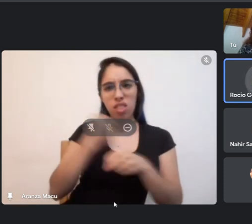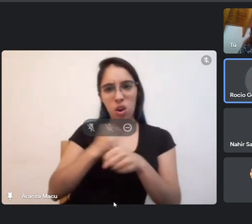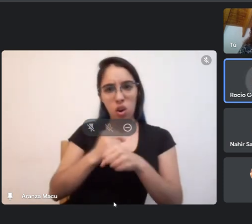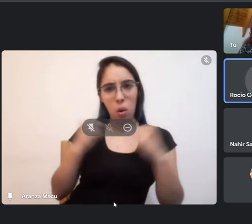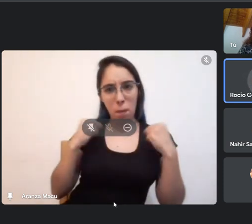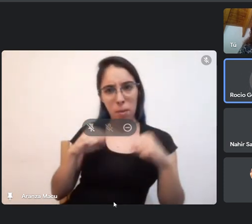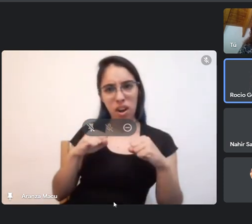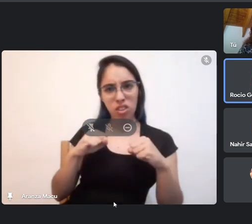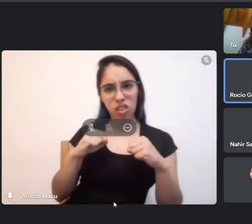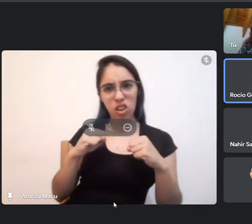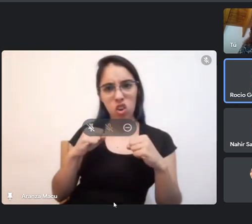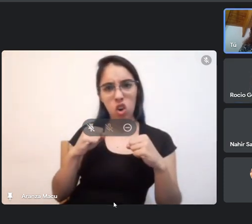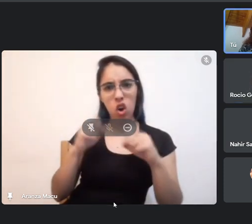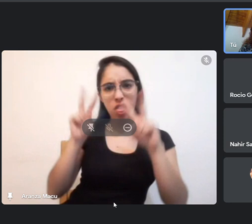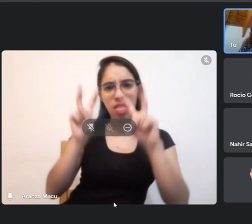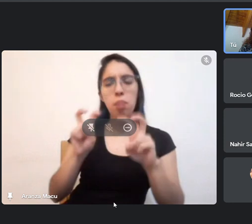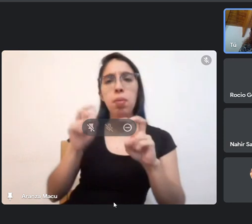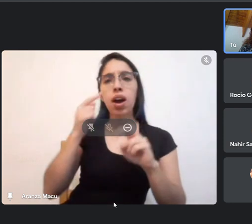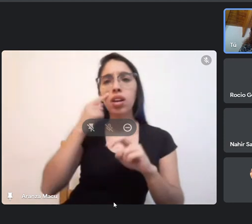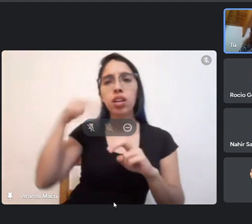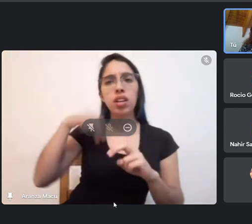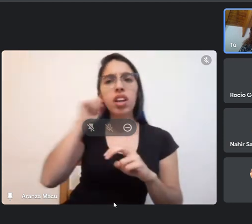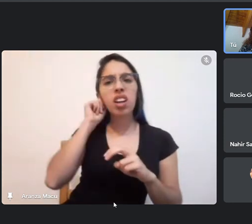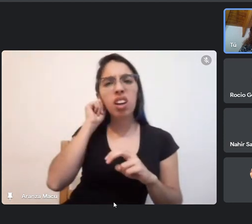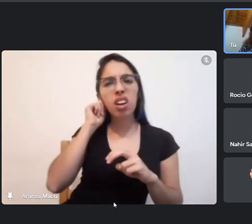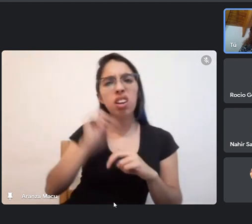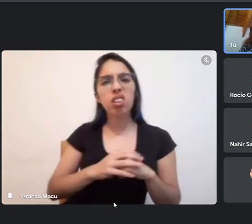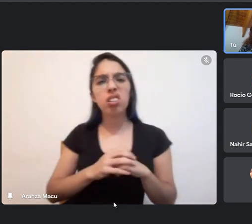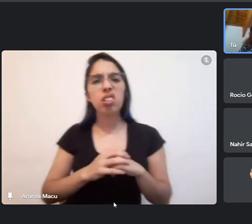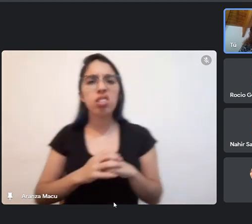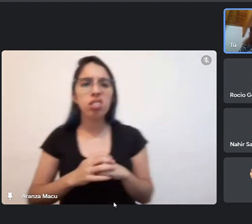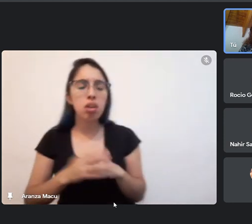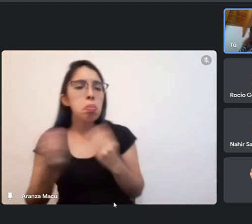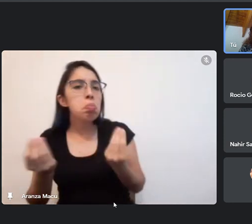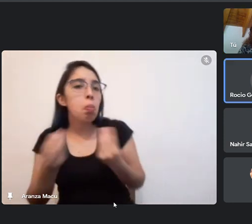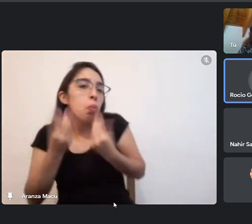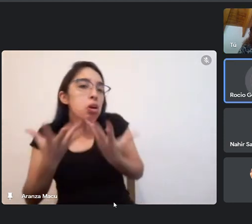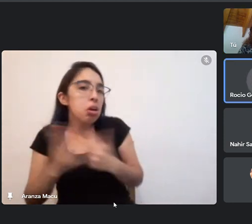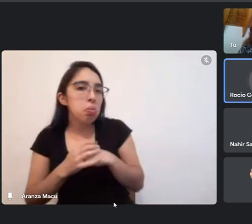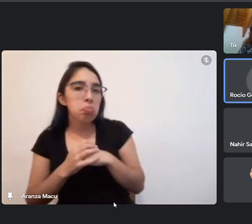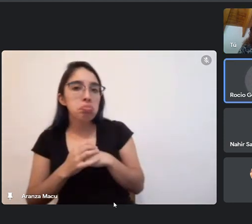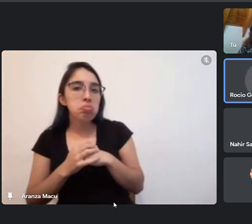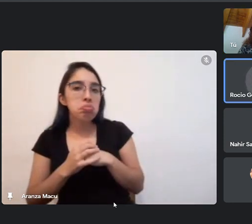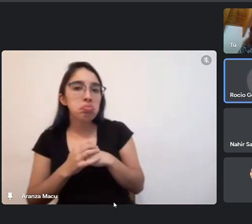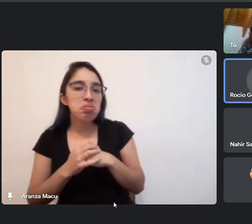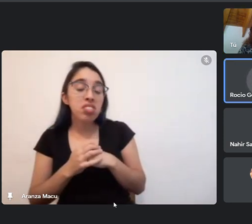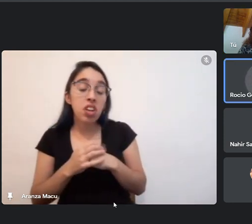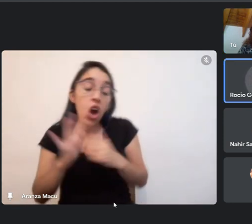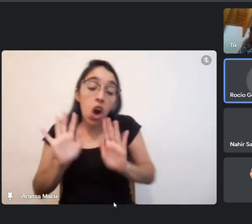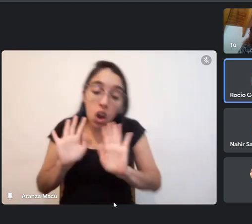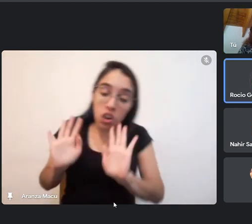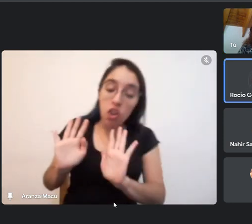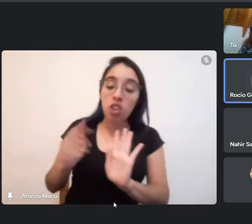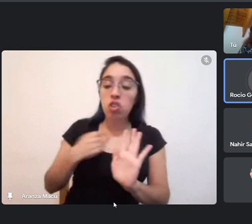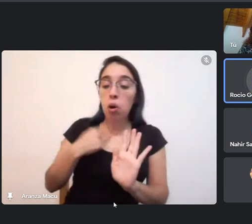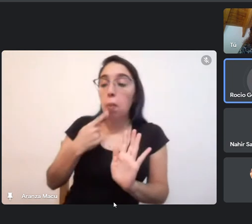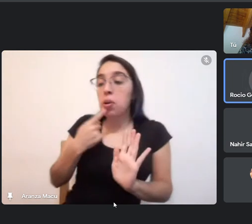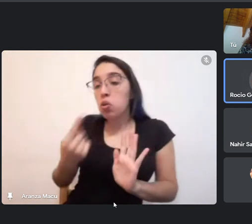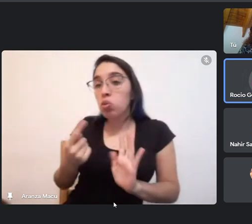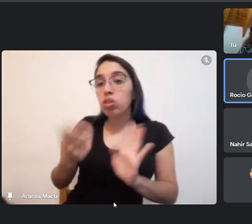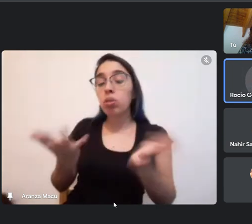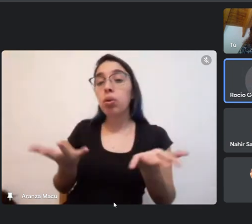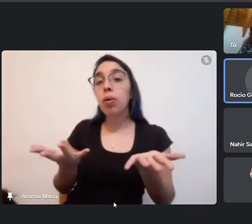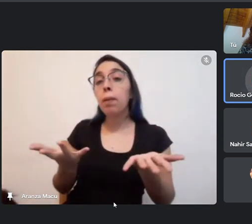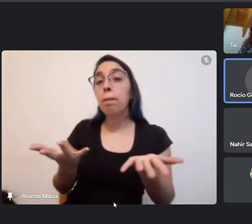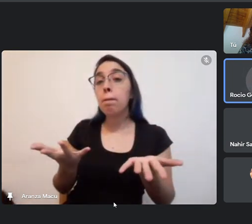a dejar. ¿Por qué? ¿Por qué me preguntas eso? No, no, le pregunto porque no lo